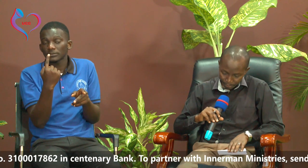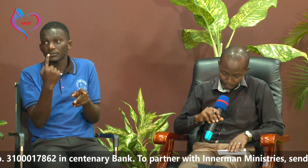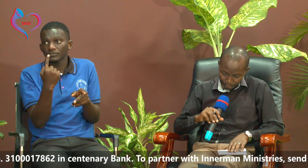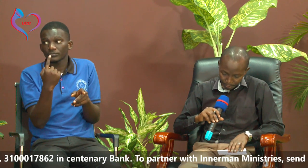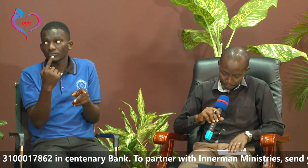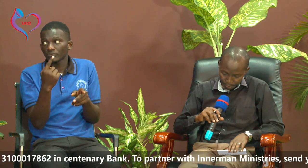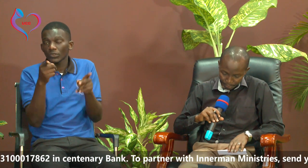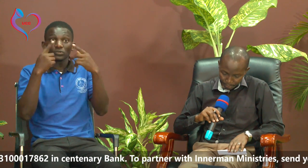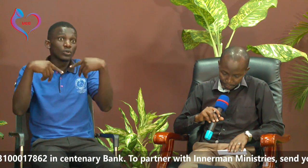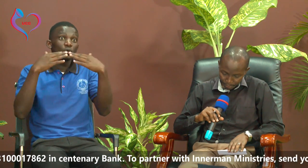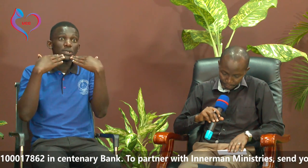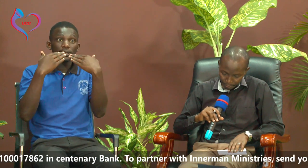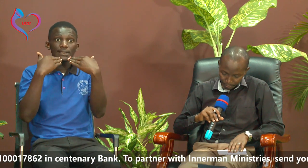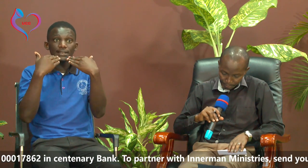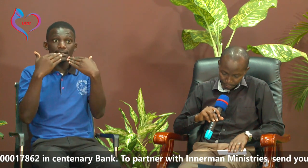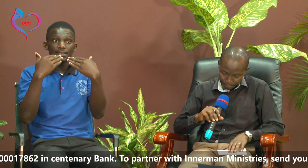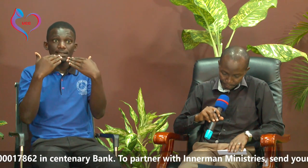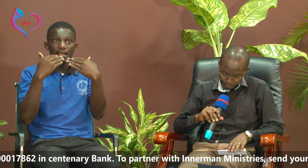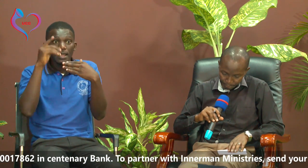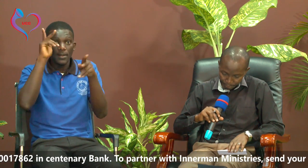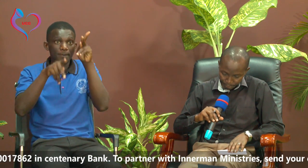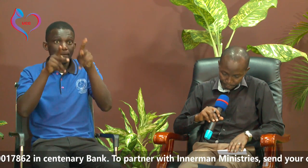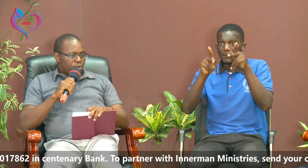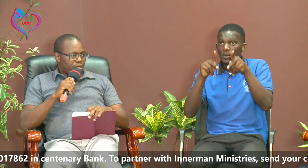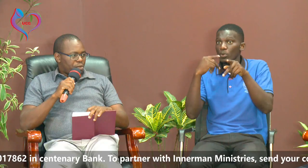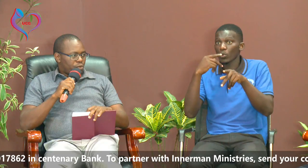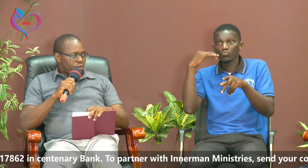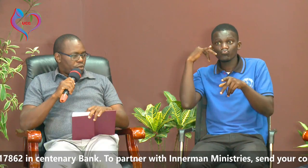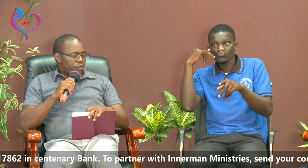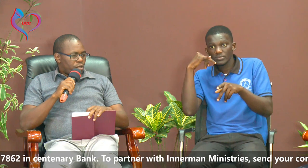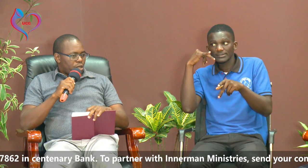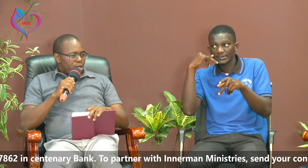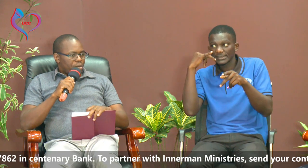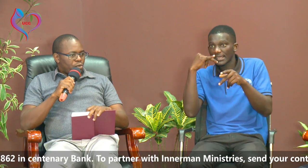tusookera ddala okwebaza abantu abakuba ne babuuza ebibuuzo